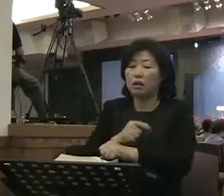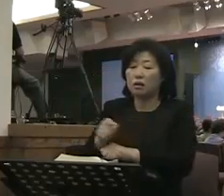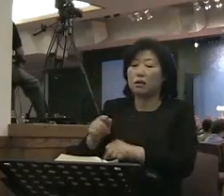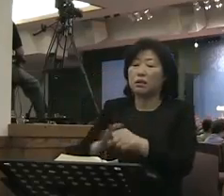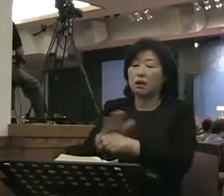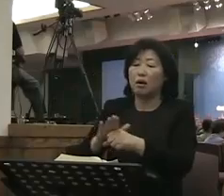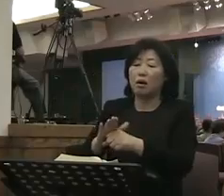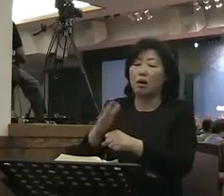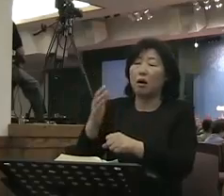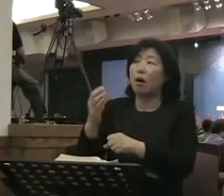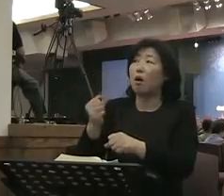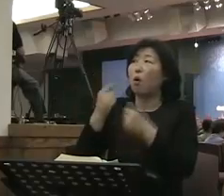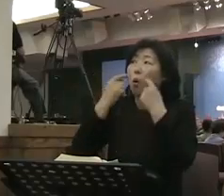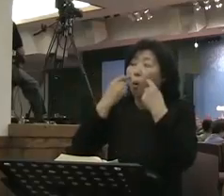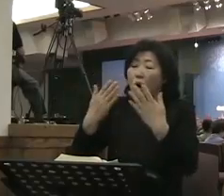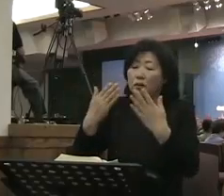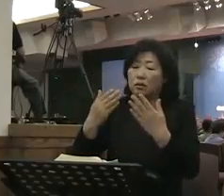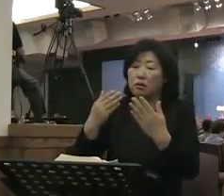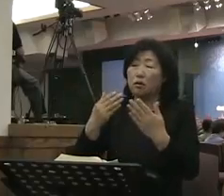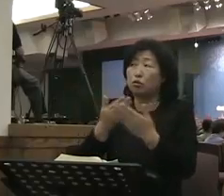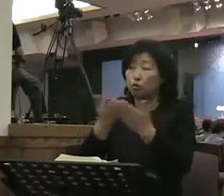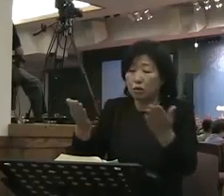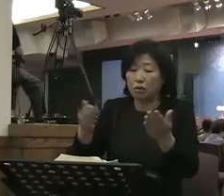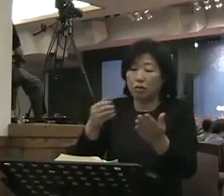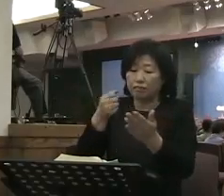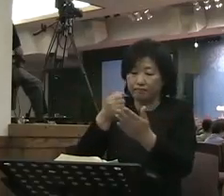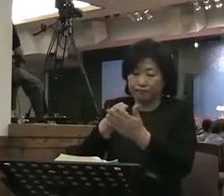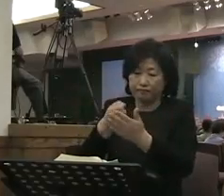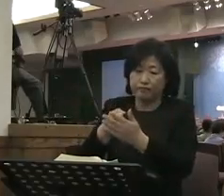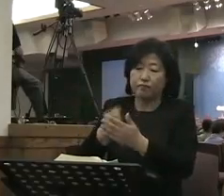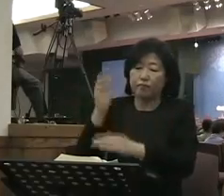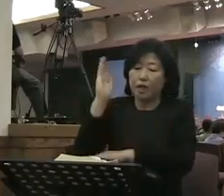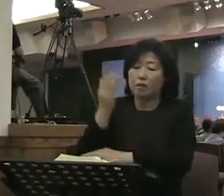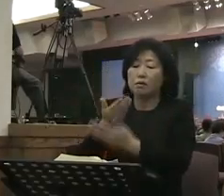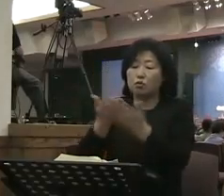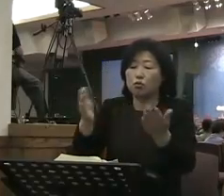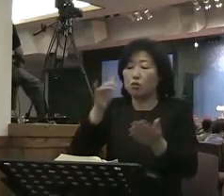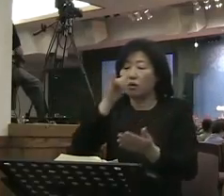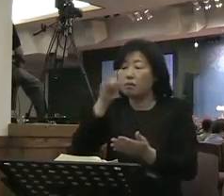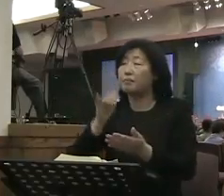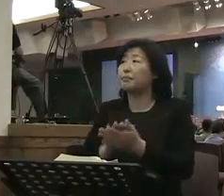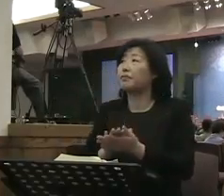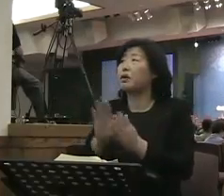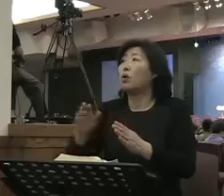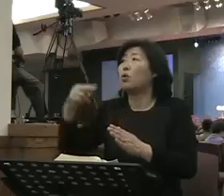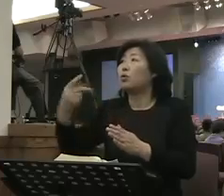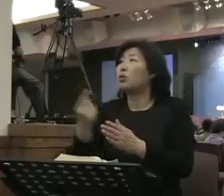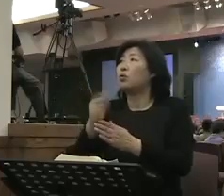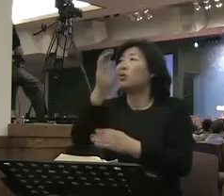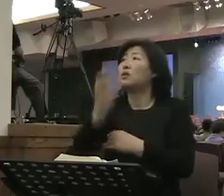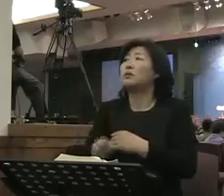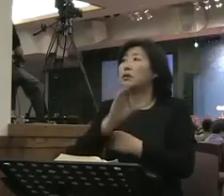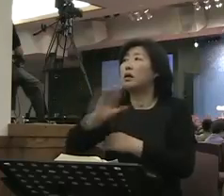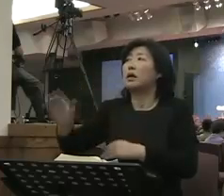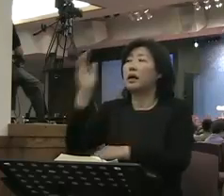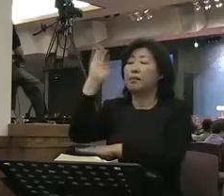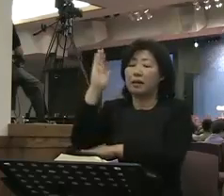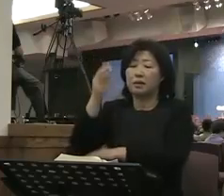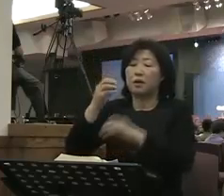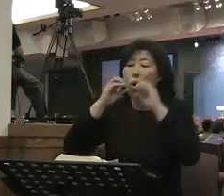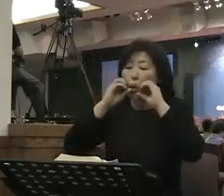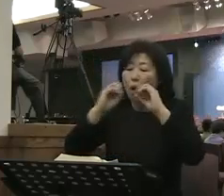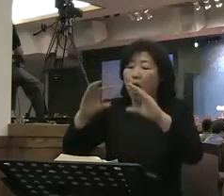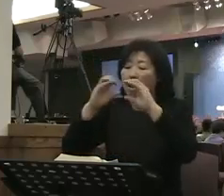하나님의 사랑을 확증하여 주셨노라고 말씀해 주시고 있습니다. 오늘도 십자가의 메시지는 외쳐지고